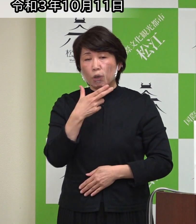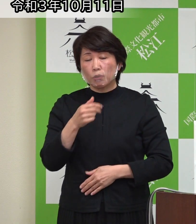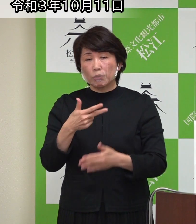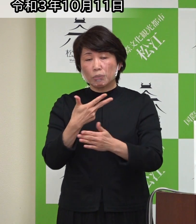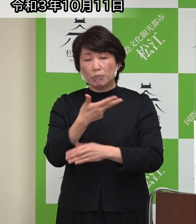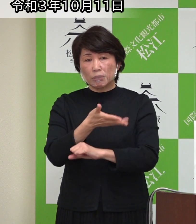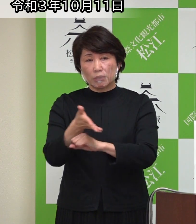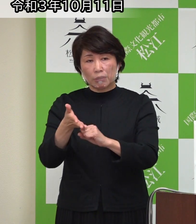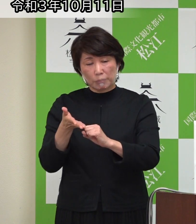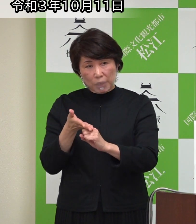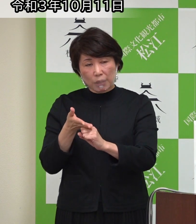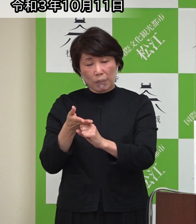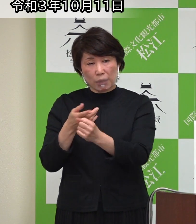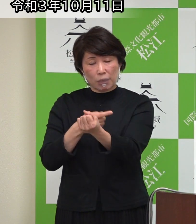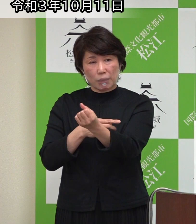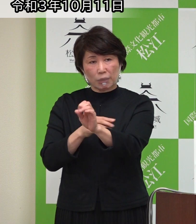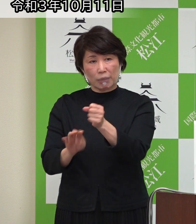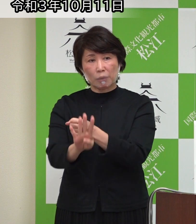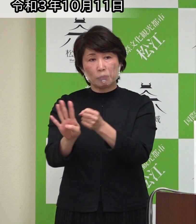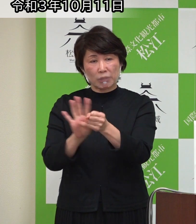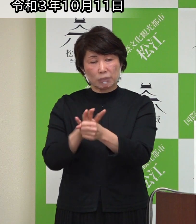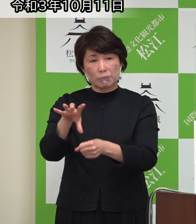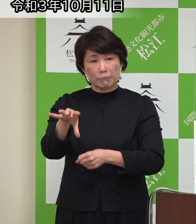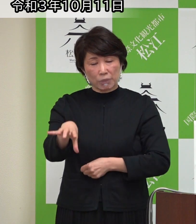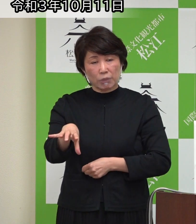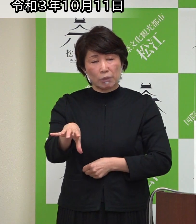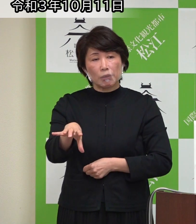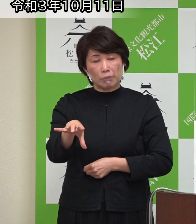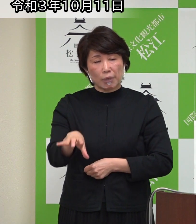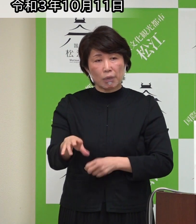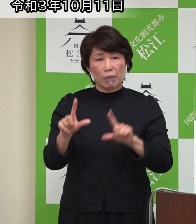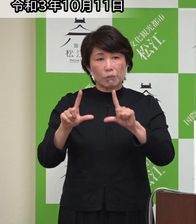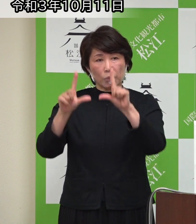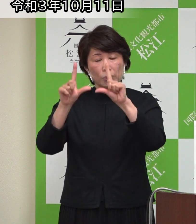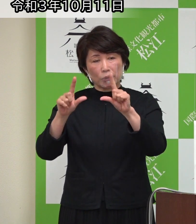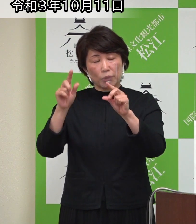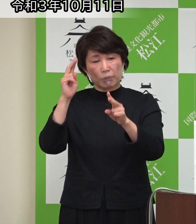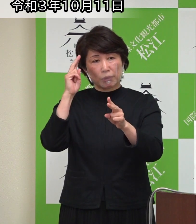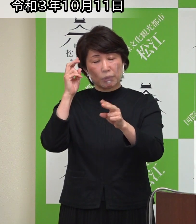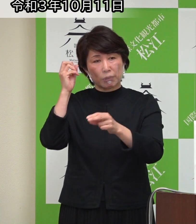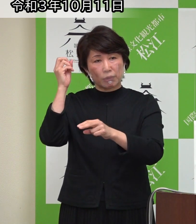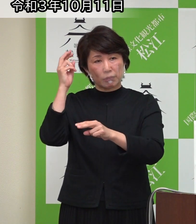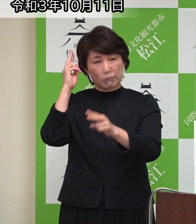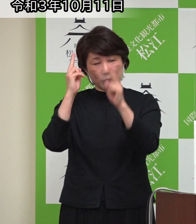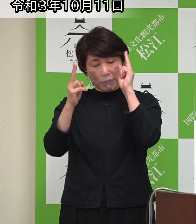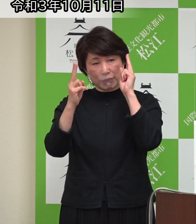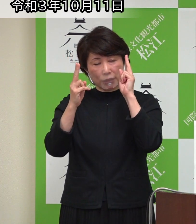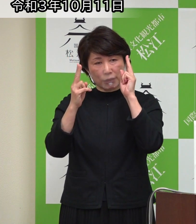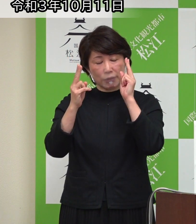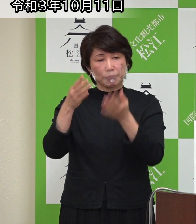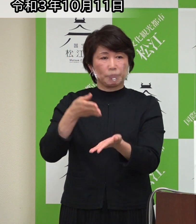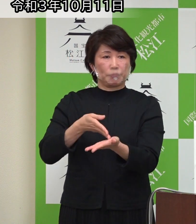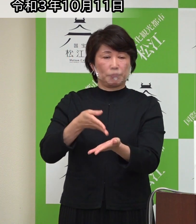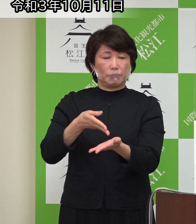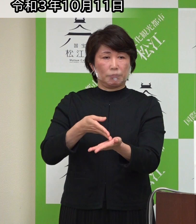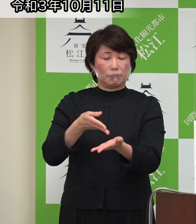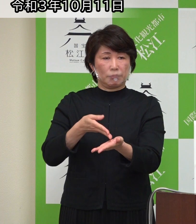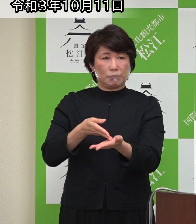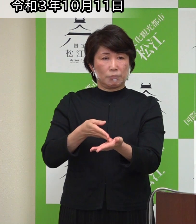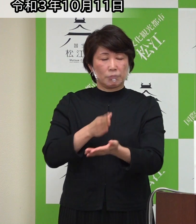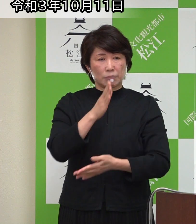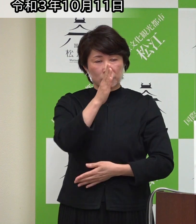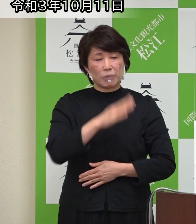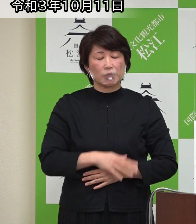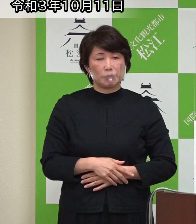摘の通り、東京電力の方にですね、案内をしていただいて説明をいただくということを予定しています。 わかりました。これというのは、2号